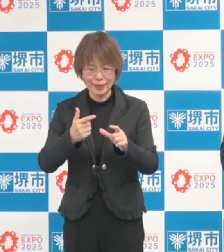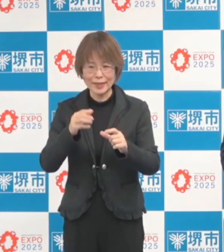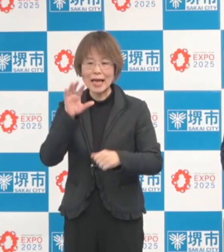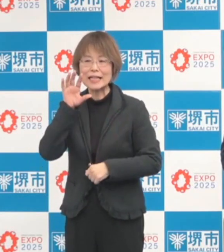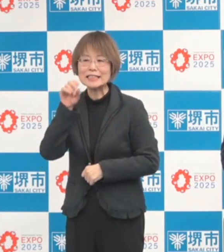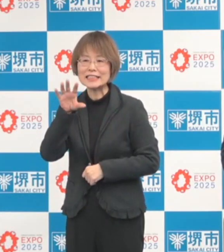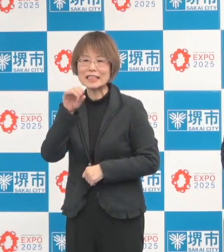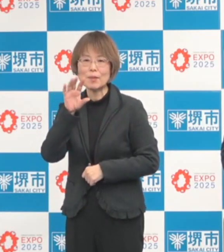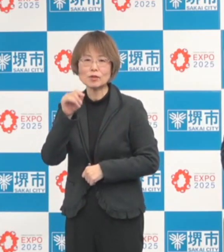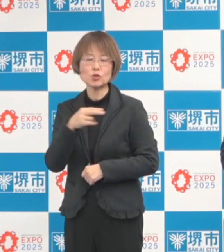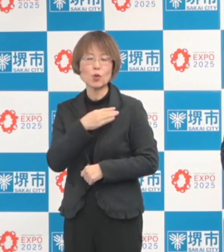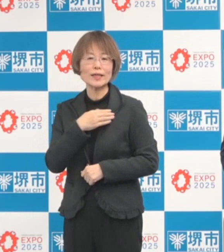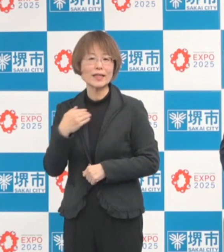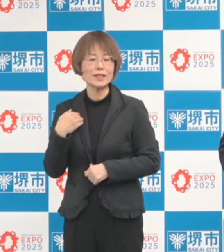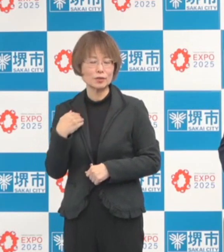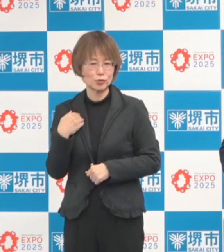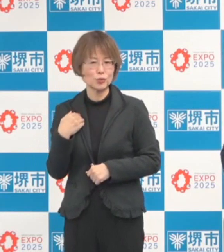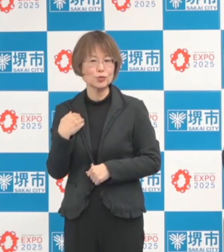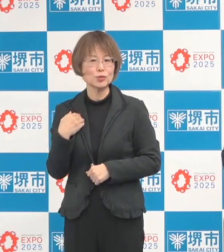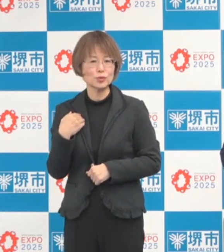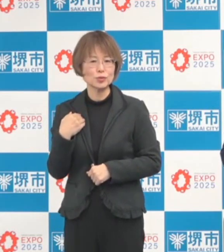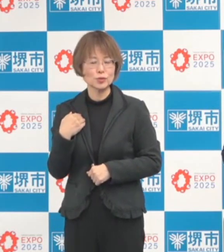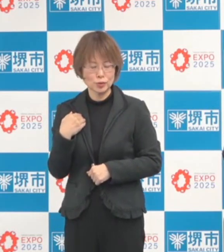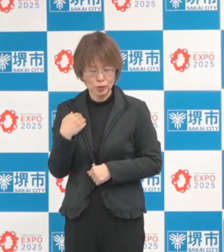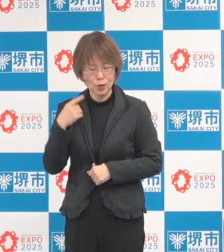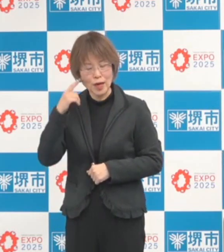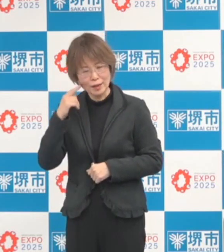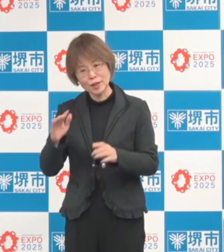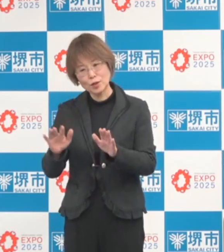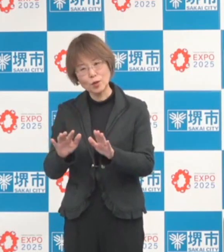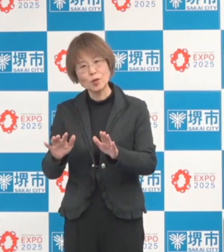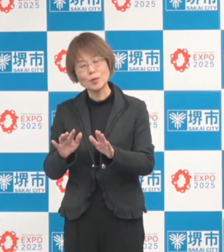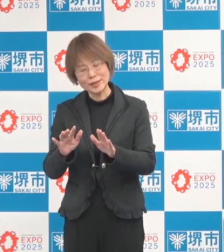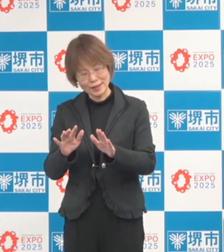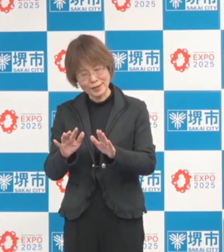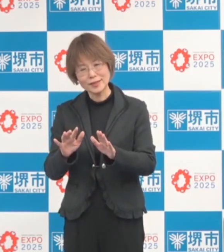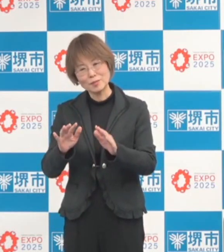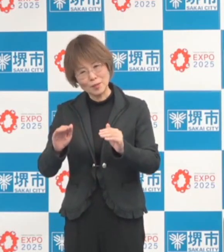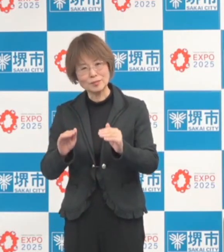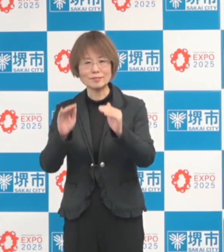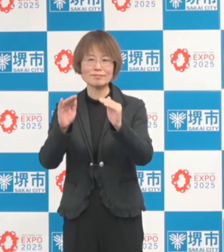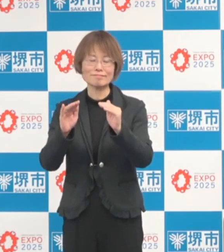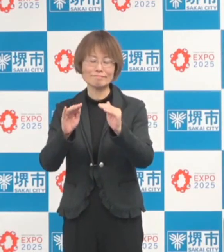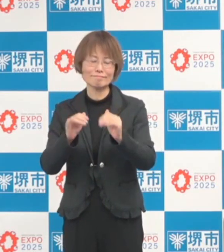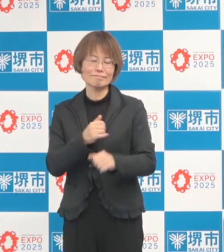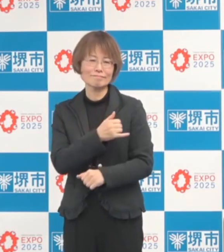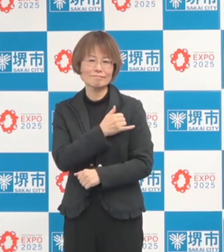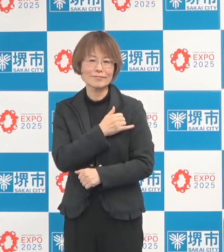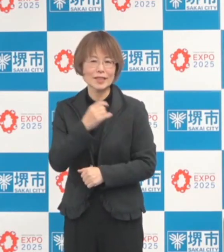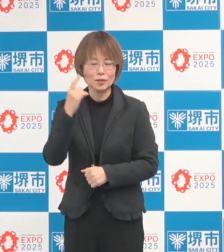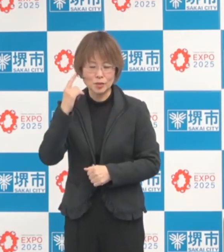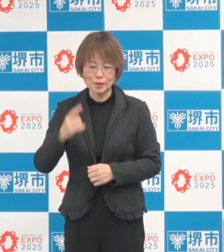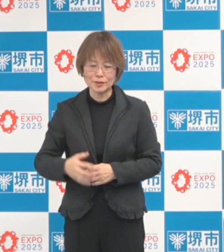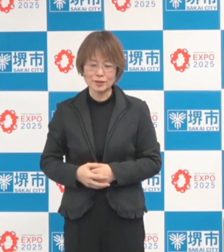使える英語によって子どもたちの可能性を切り開いてもらうための後押しをしたいと思っております